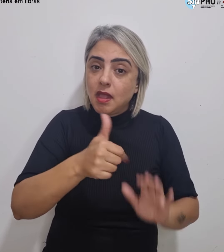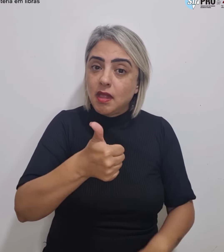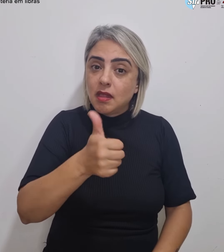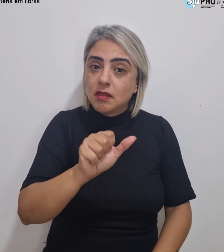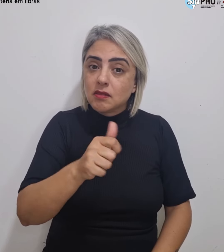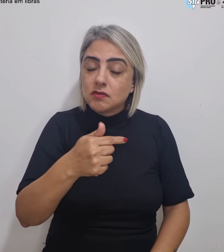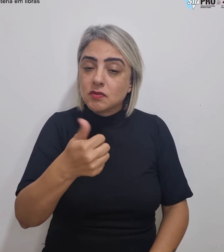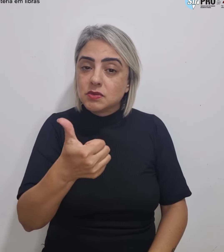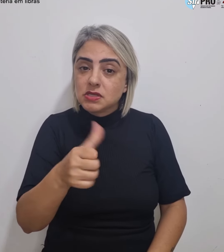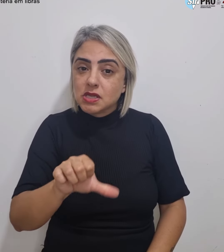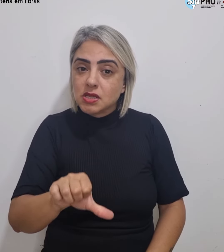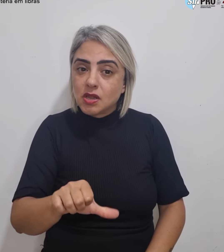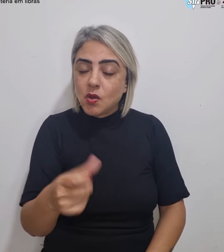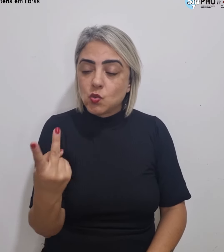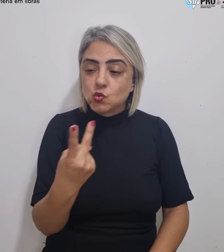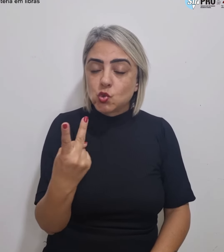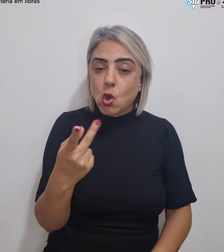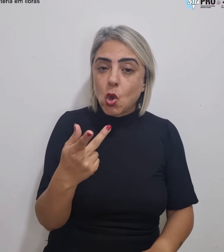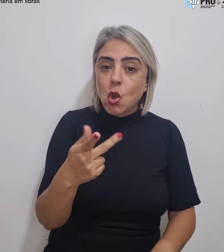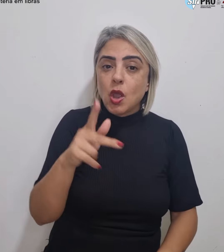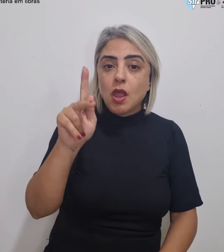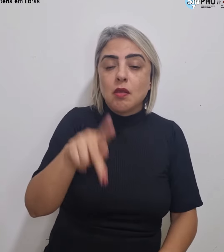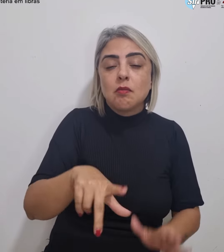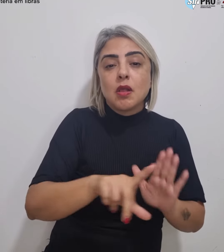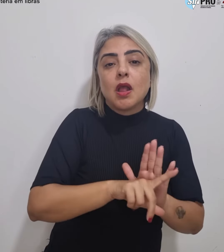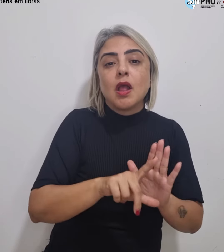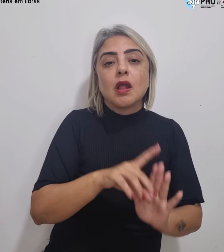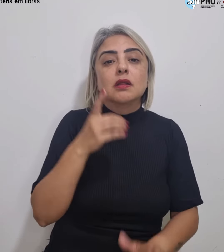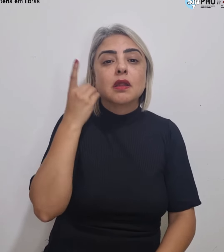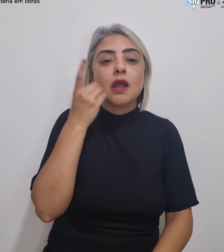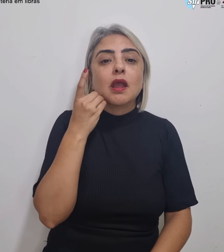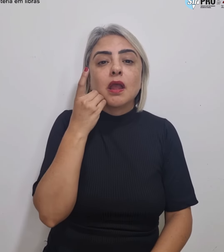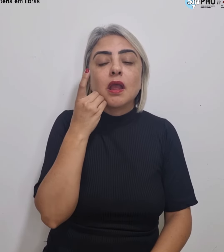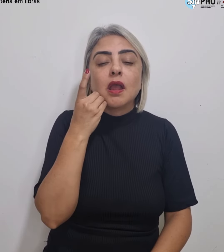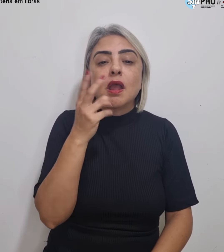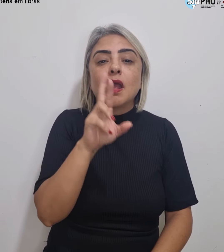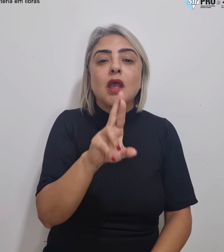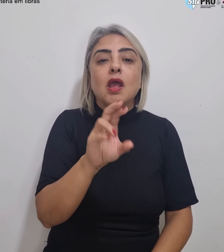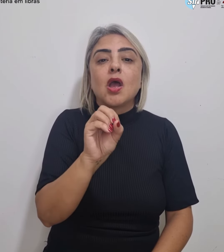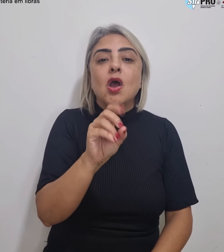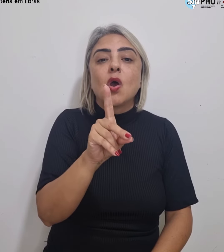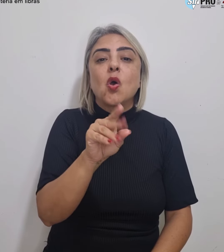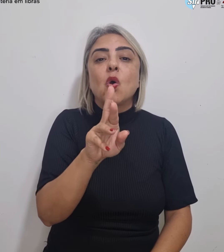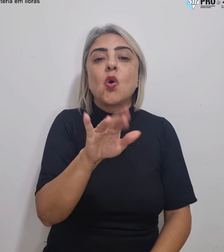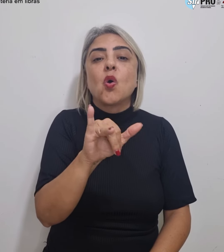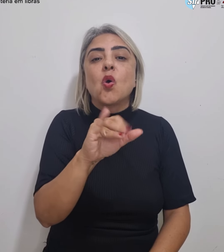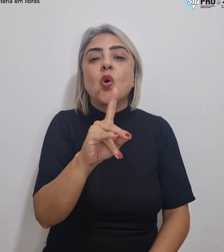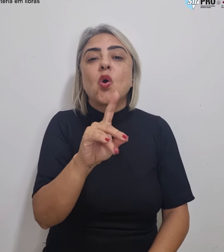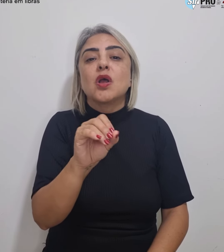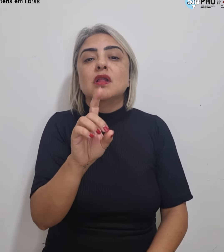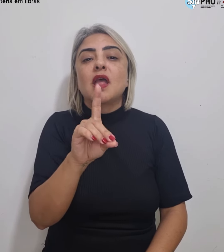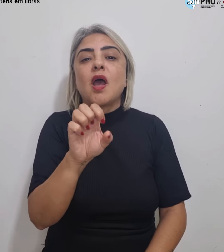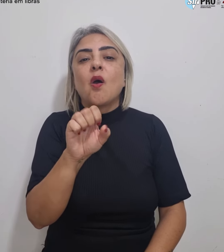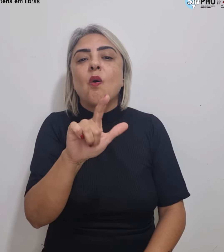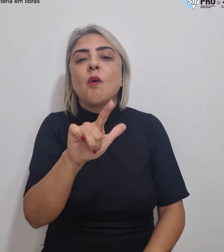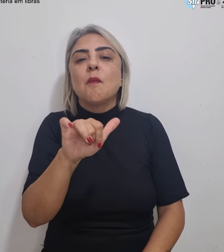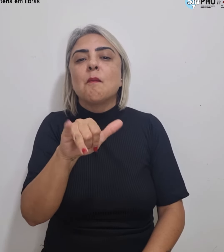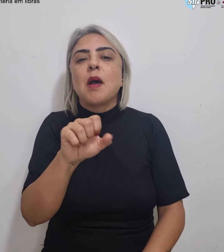Ambos do deputado distrital Rodrigo Delmasso, do Republicanos, que se recandidata